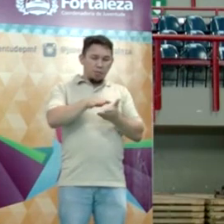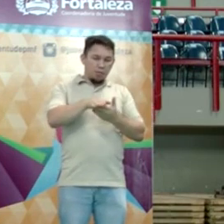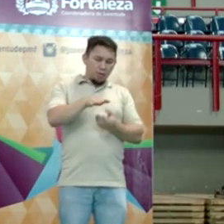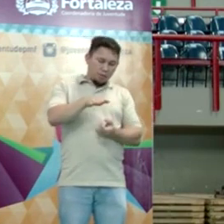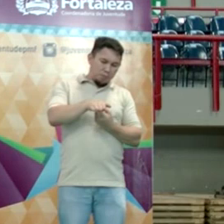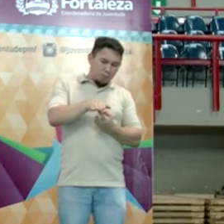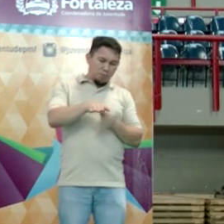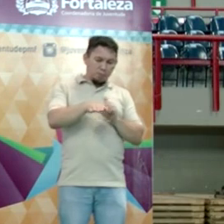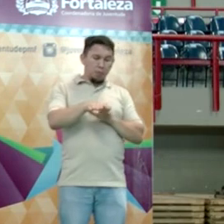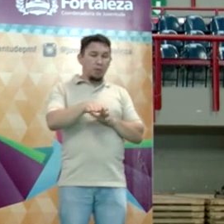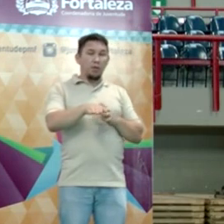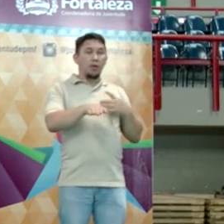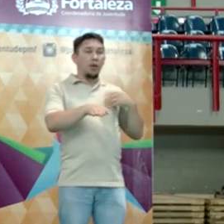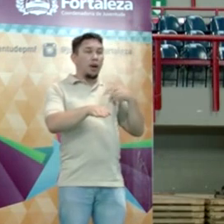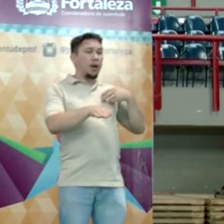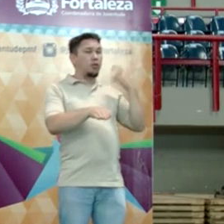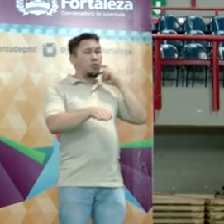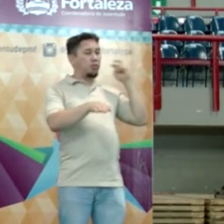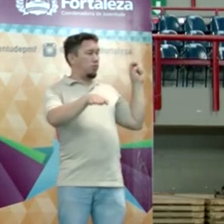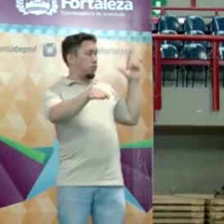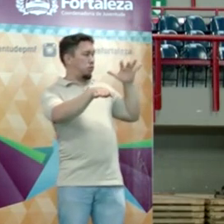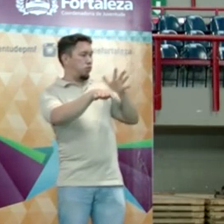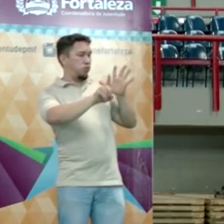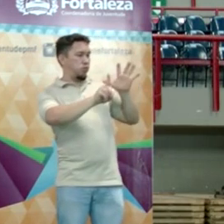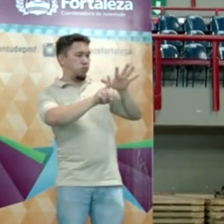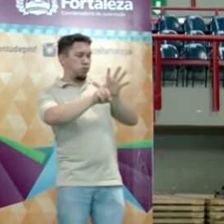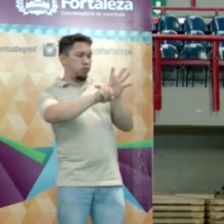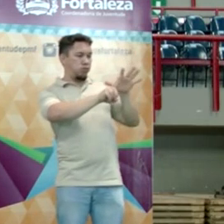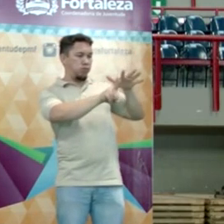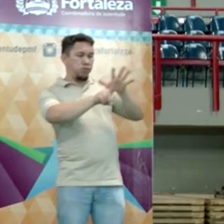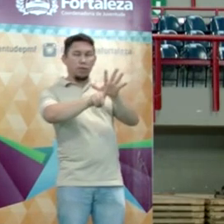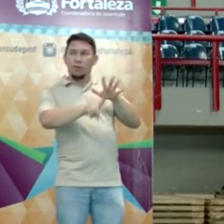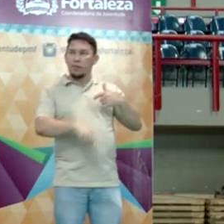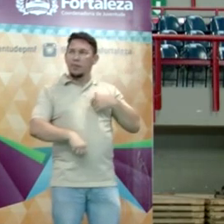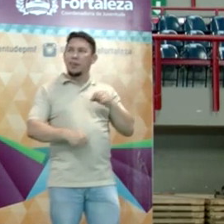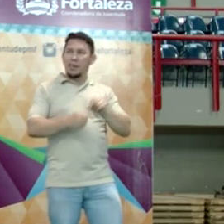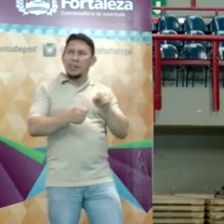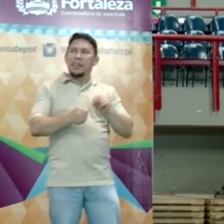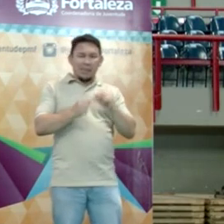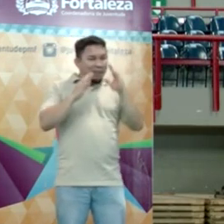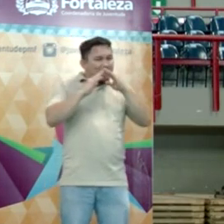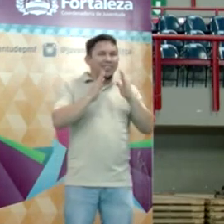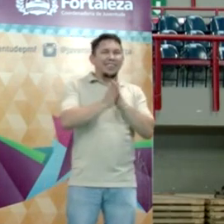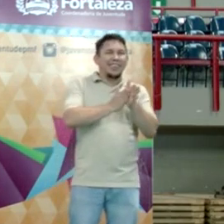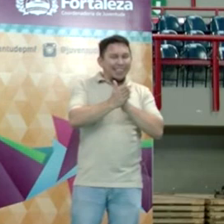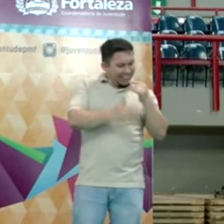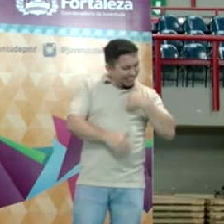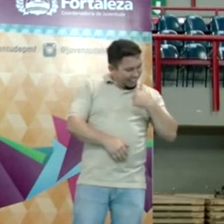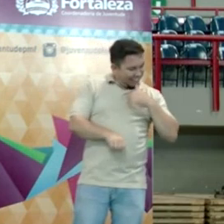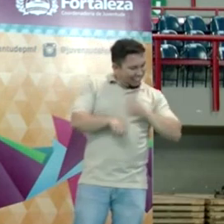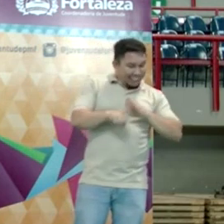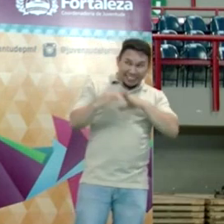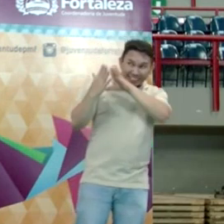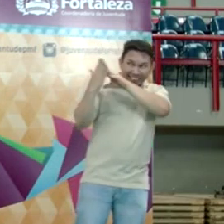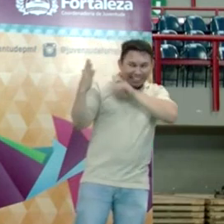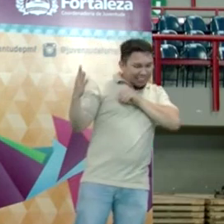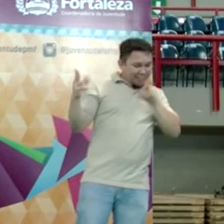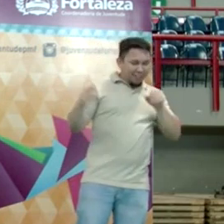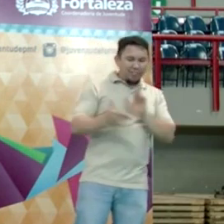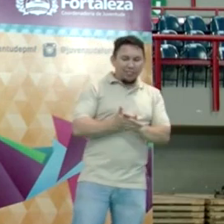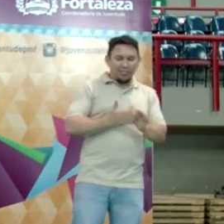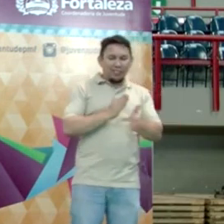os morcegos o perseguem. Galera, eu fiz isso em casa. Eu